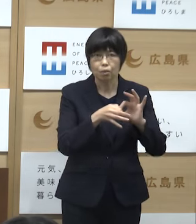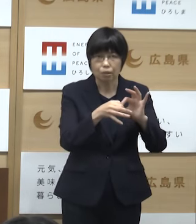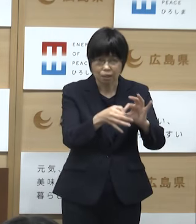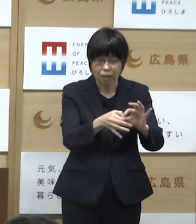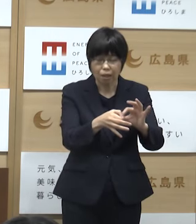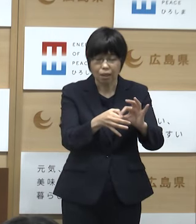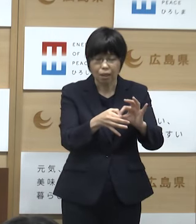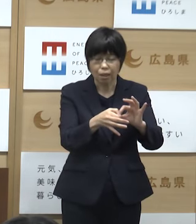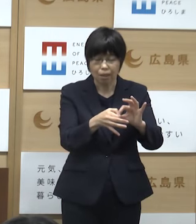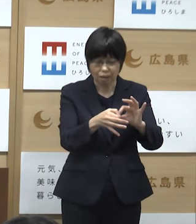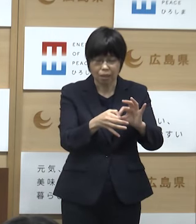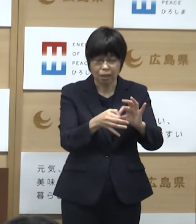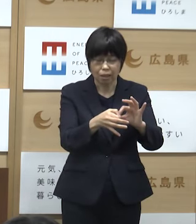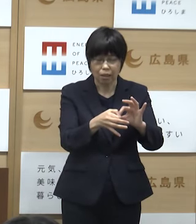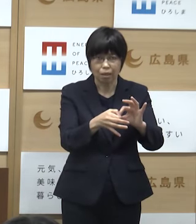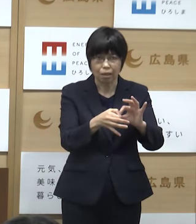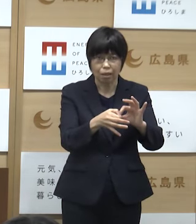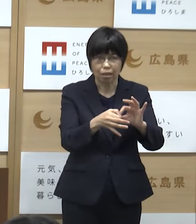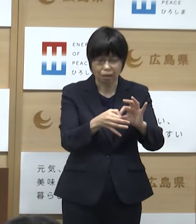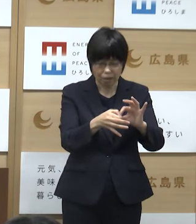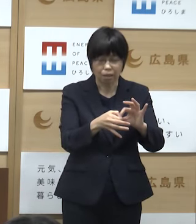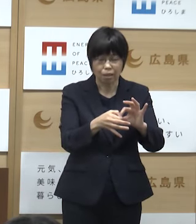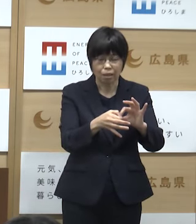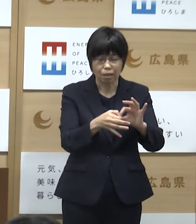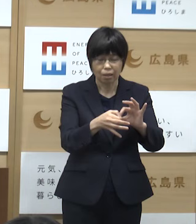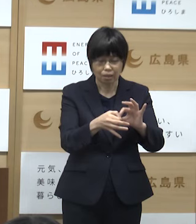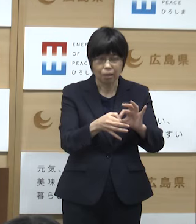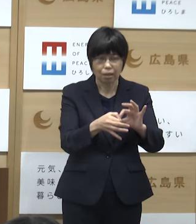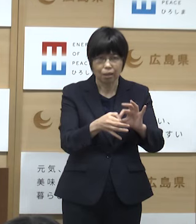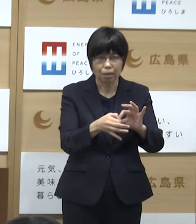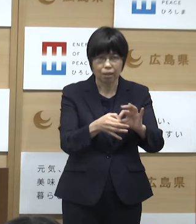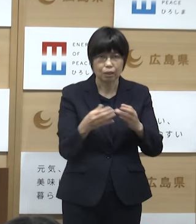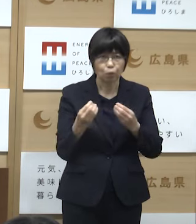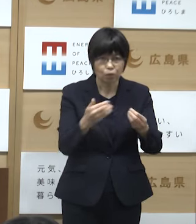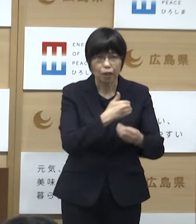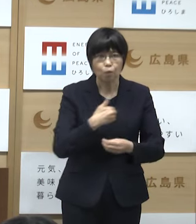持続可能性が持続可能性というのを考えなきゃいけないということだと。